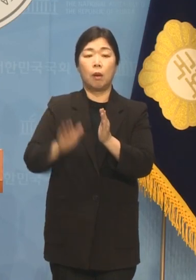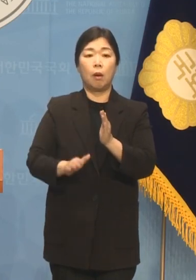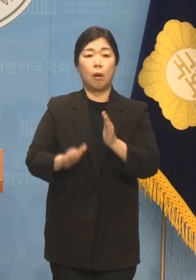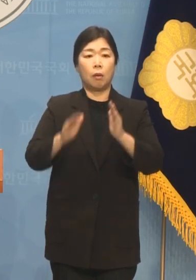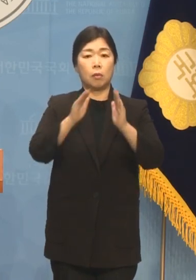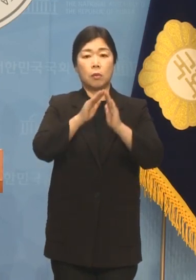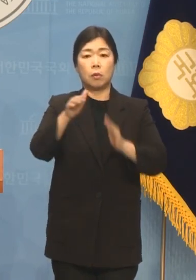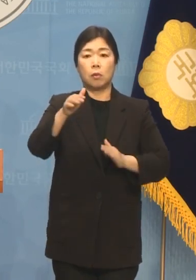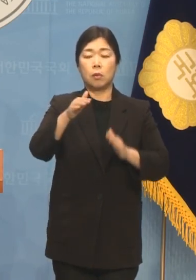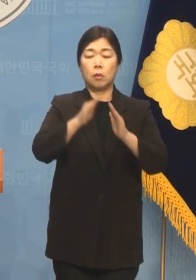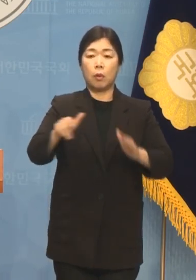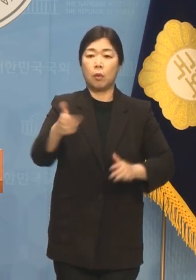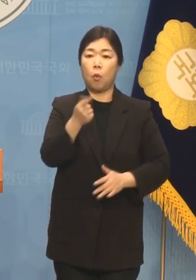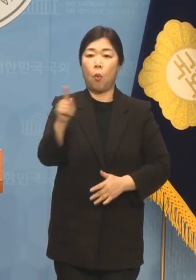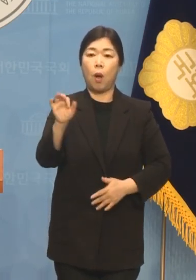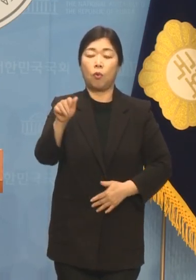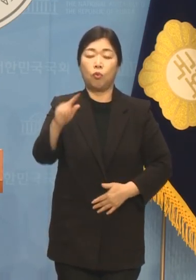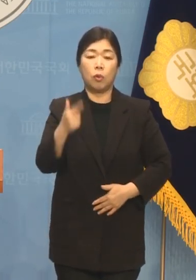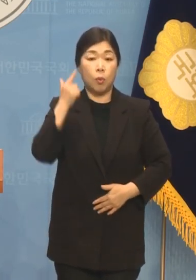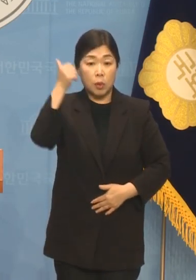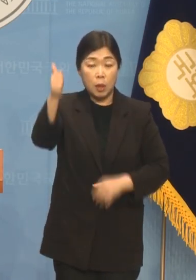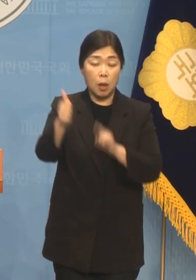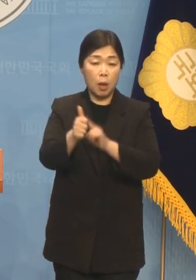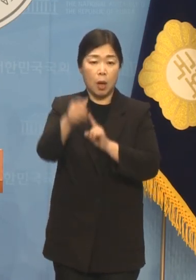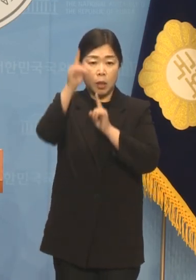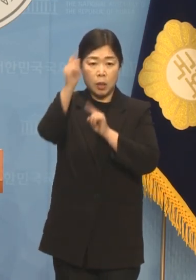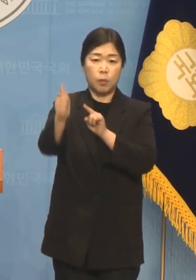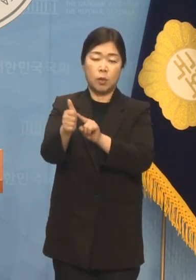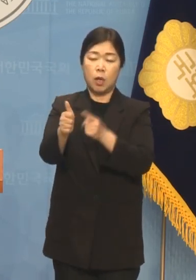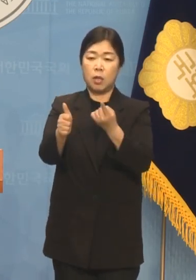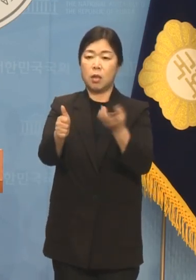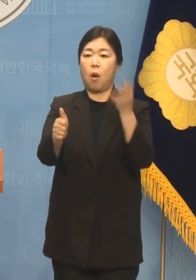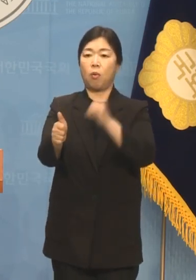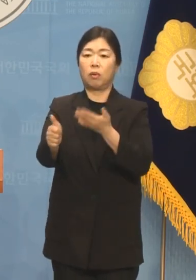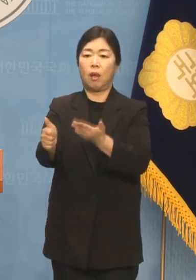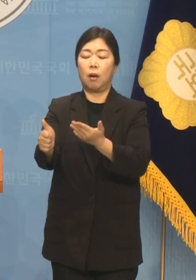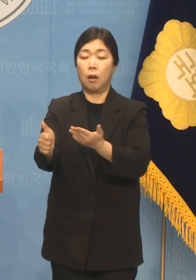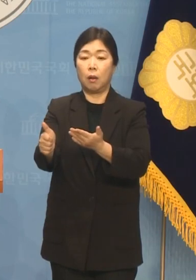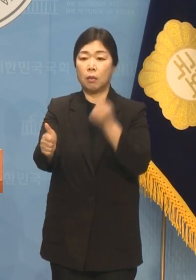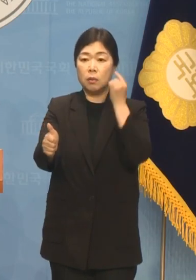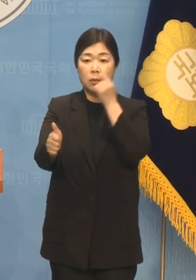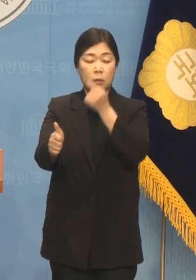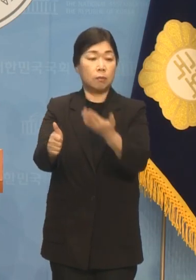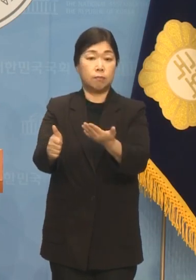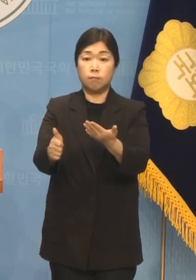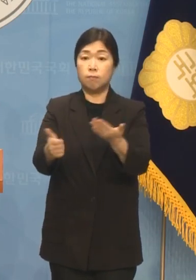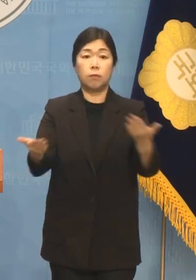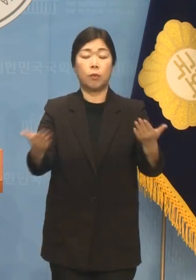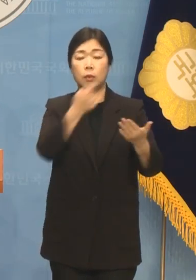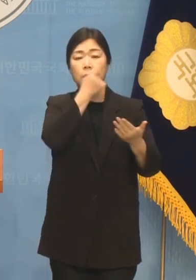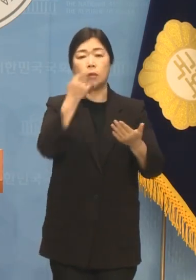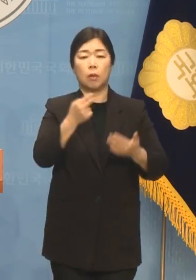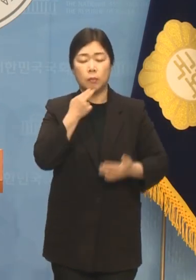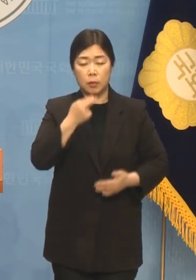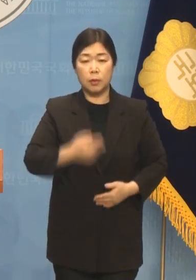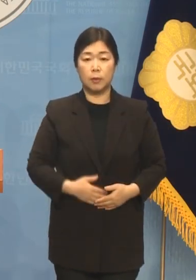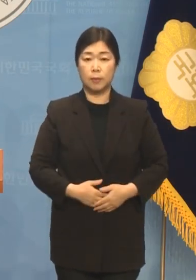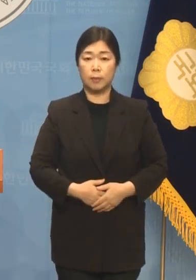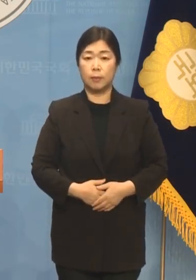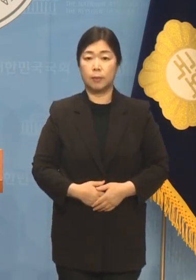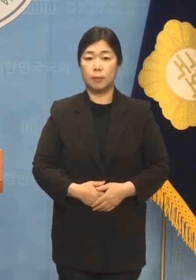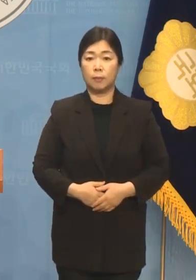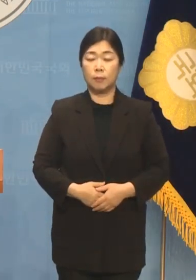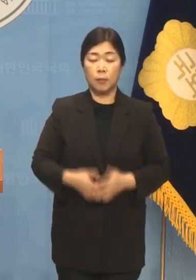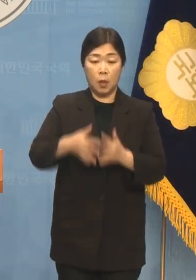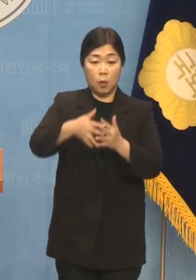목사 측에서 이모 씨에게 1억 원을 요구하였다는 근거 자료를 전혀 밝히지 못했습니다.